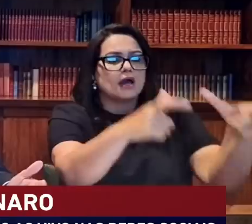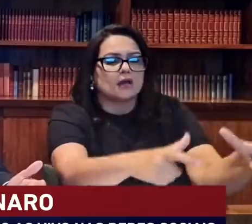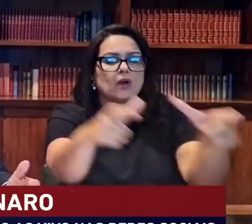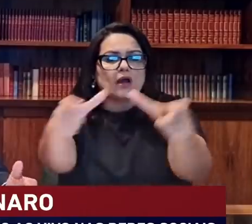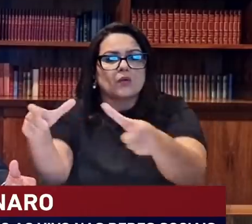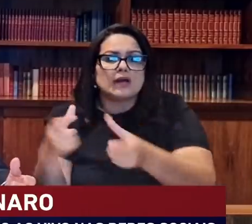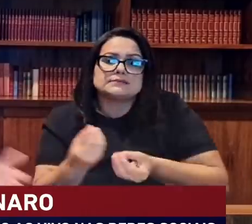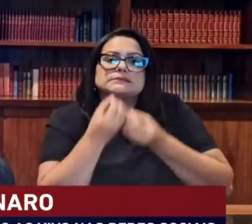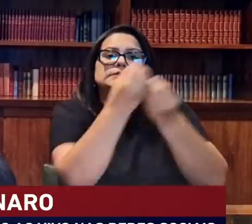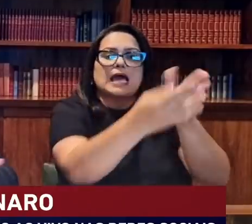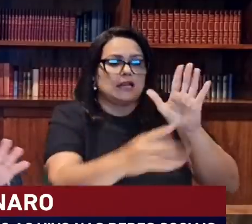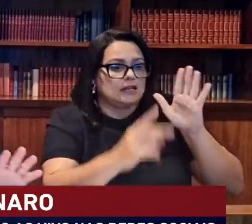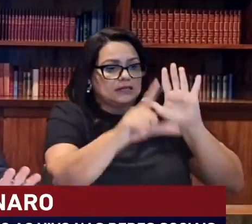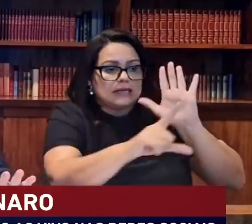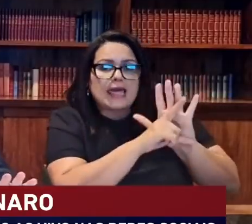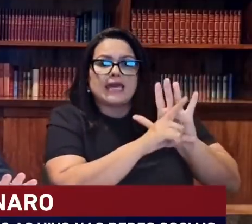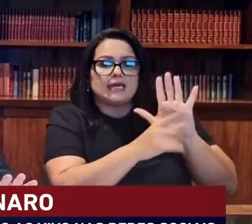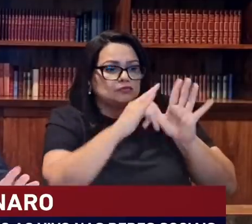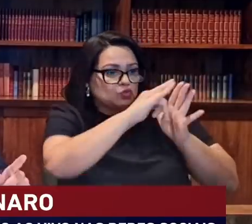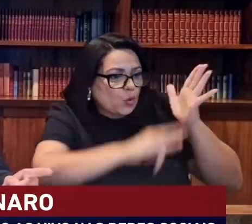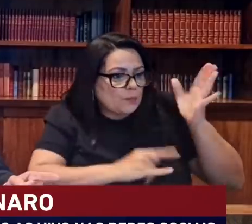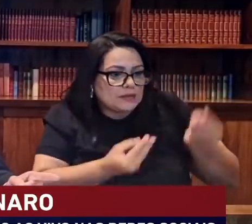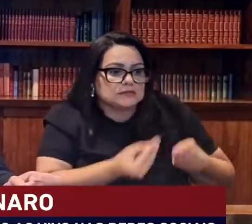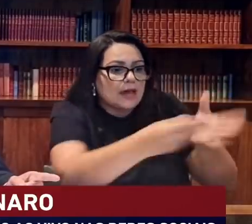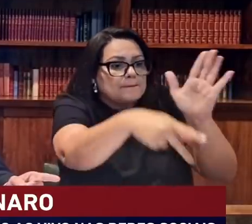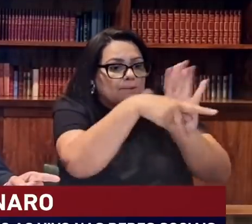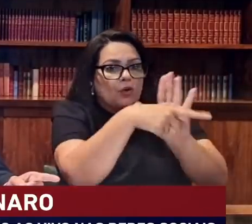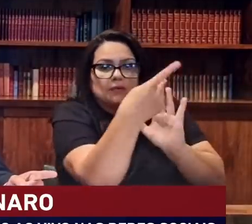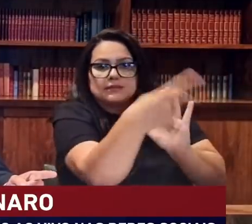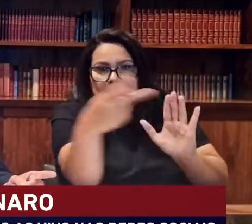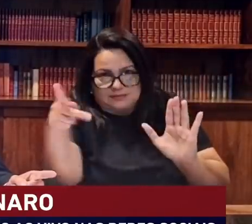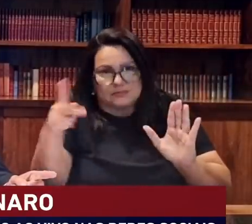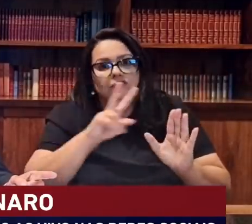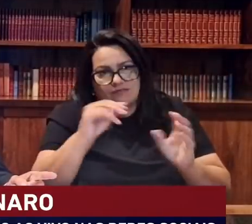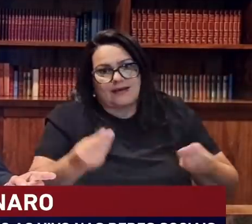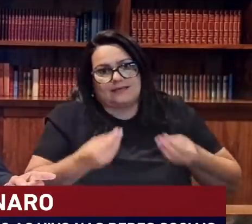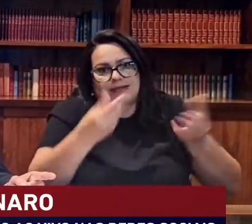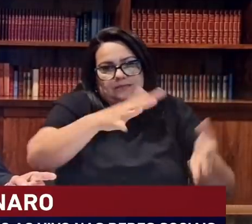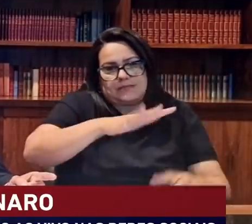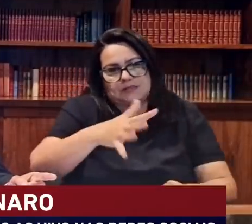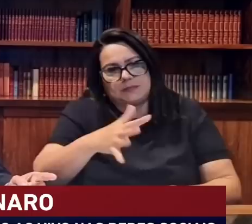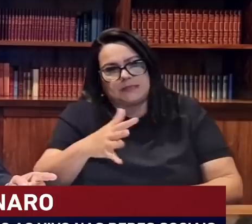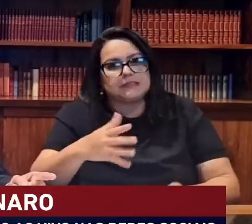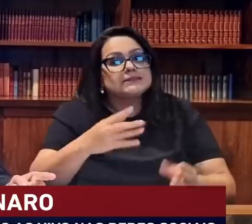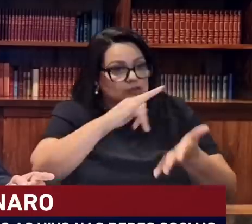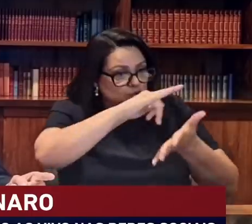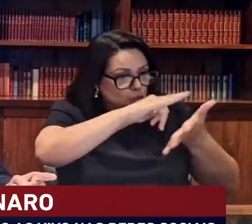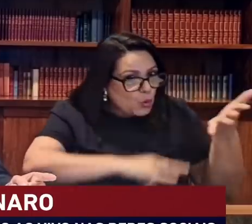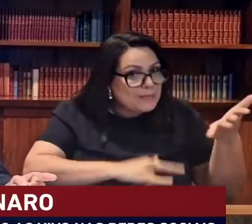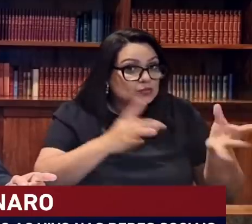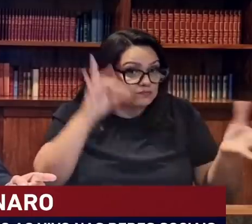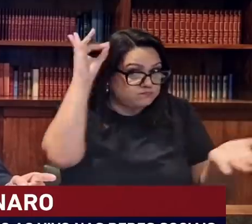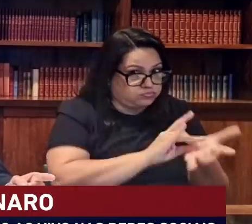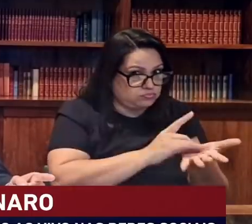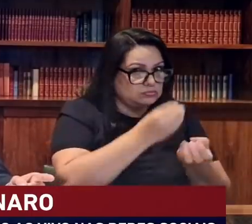essas pessoas. Aí, como um acordo, tudo resolvido, então estaremos entregando aproximadamente, entre definitivos e provisórios,